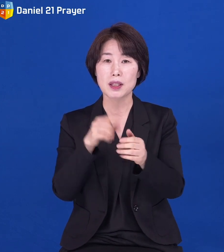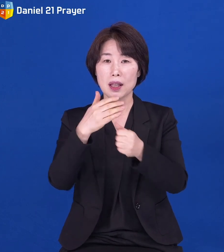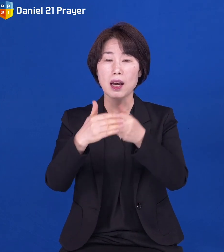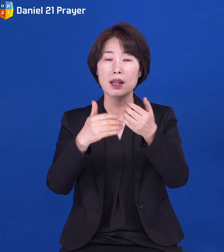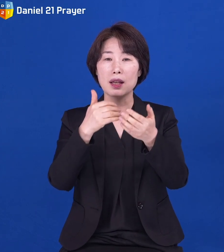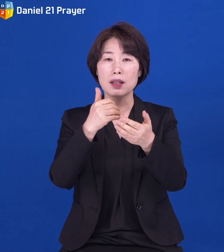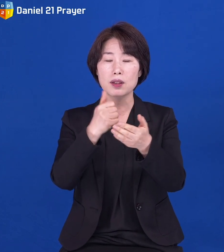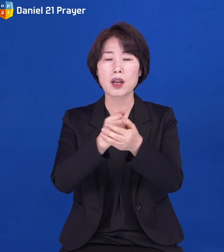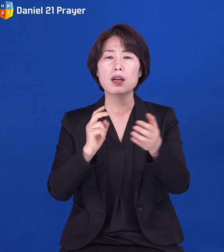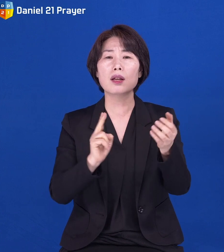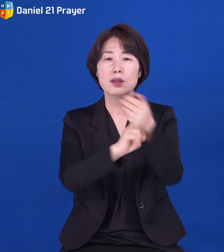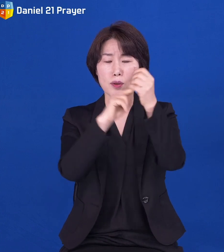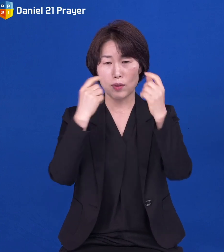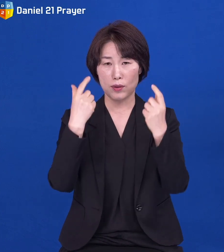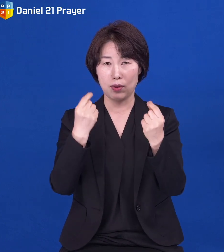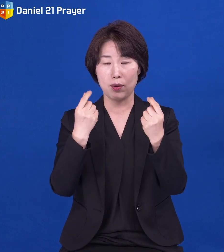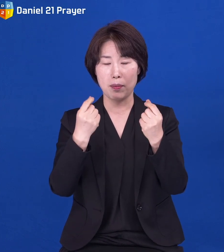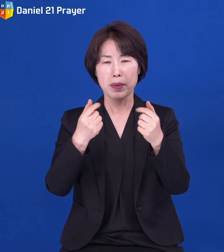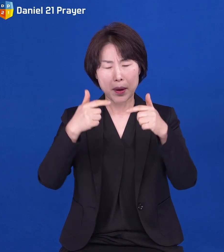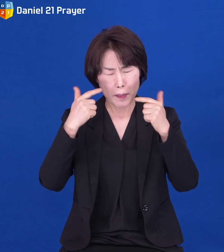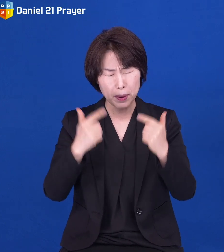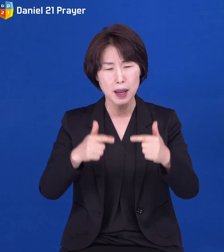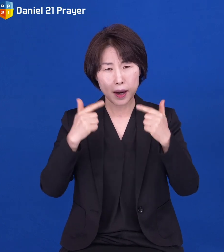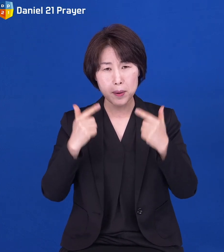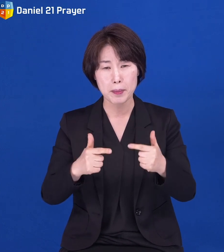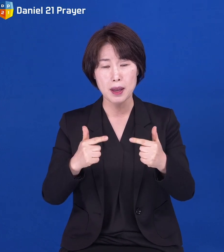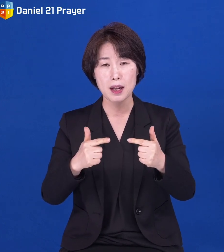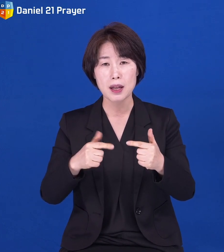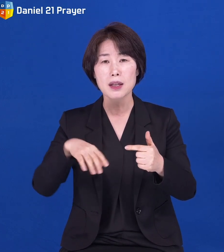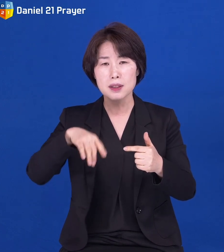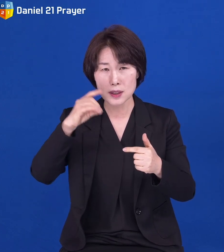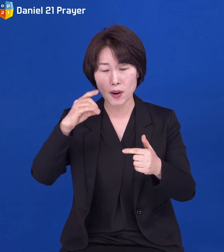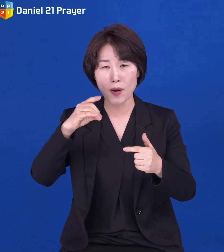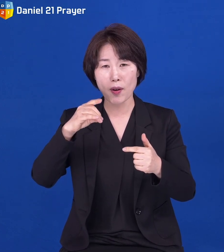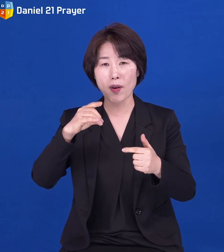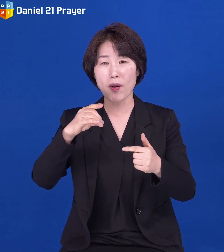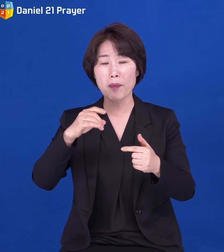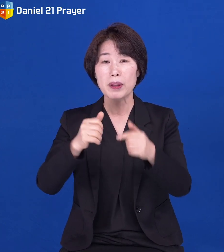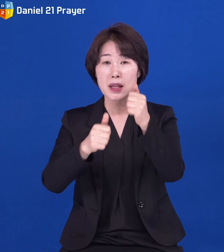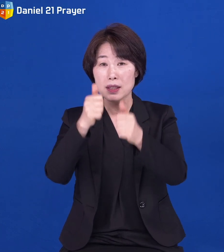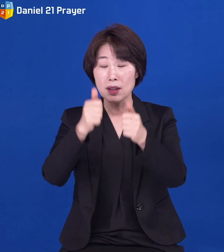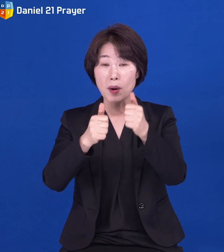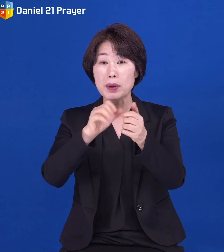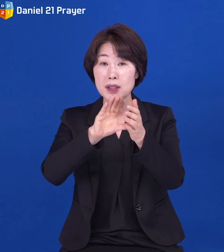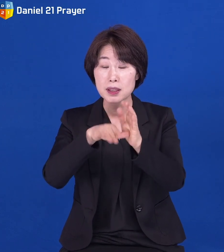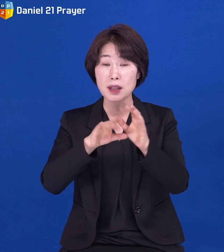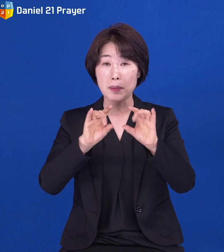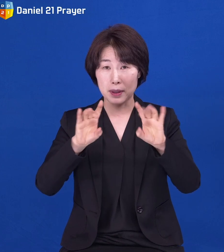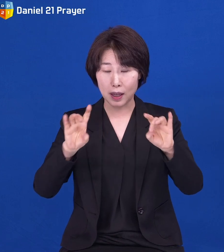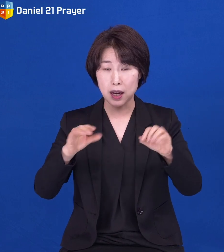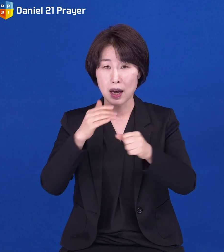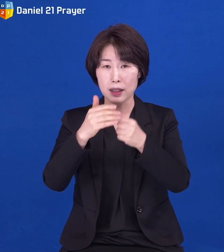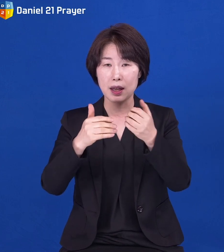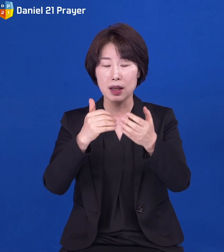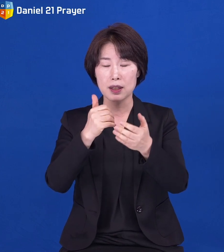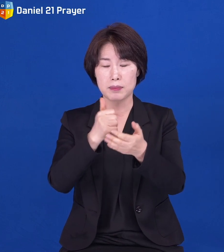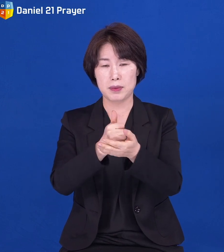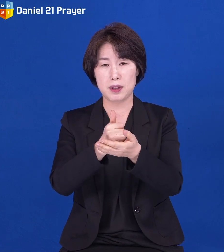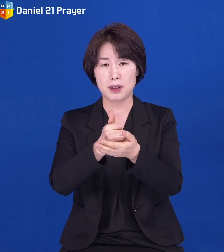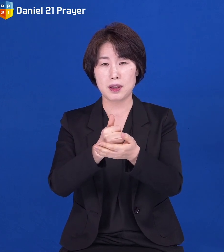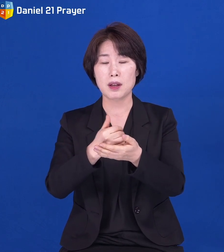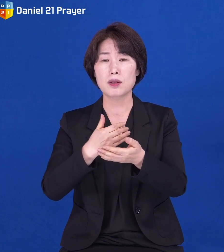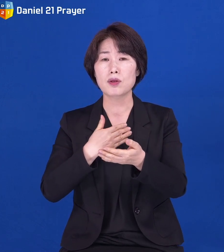저에게 기적처럼 매 순간마다 처음 오디션 봤을 때 무슨 순간마다 저는 다 항상 제 자신이